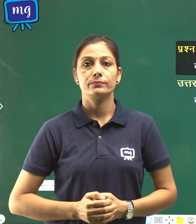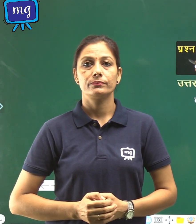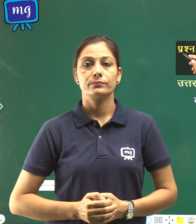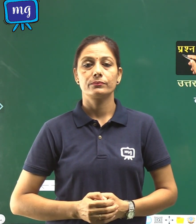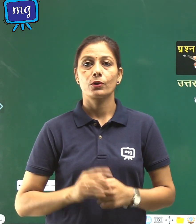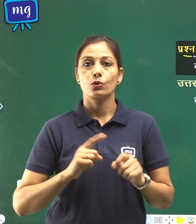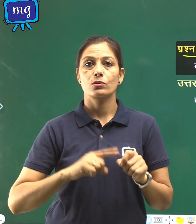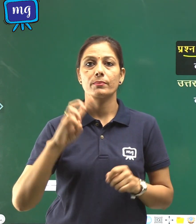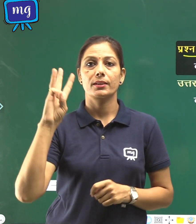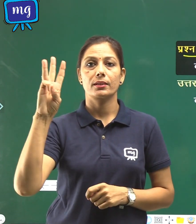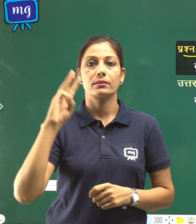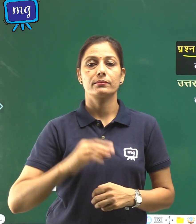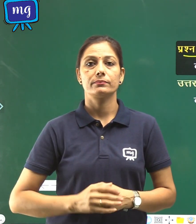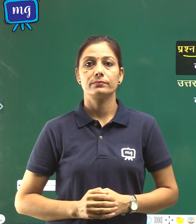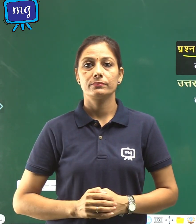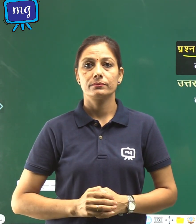प्रश्न 3,